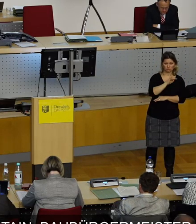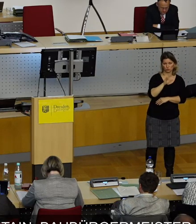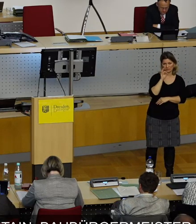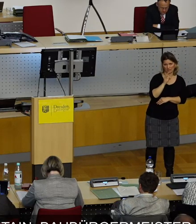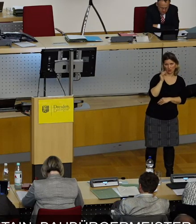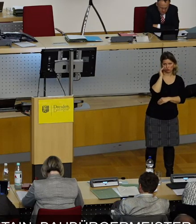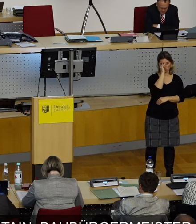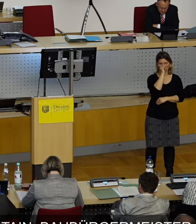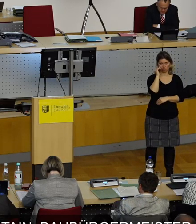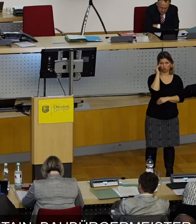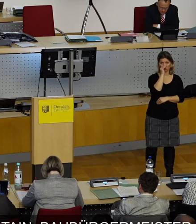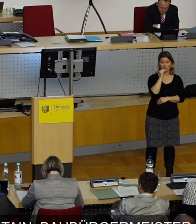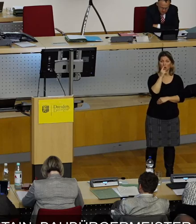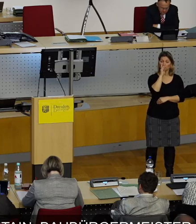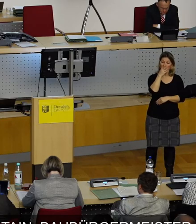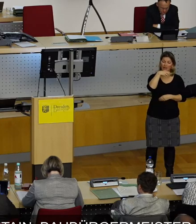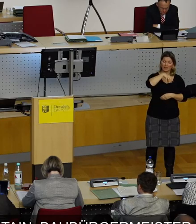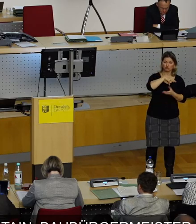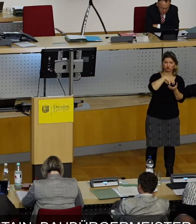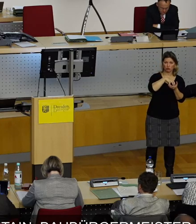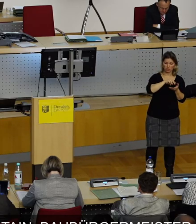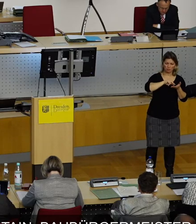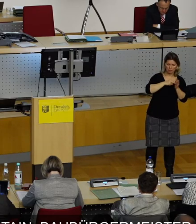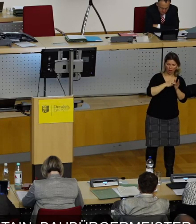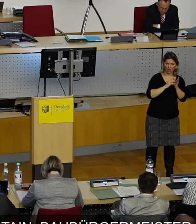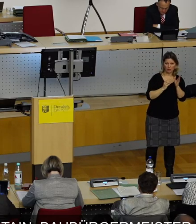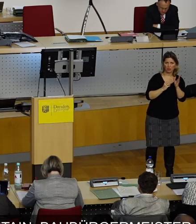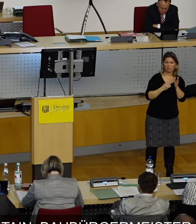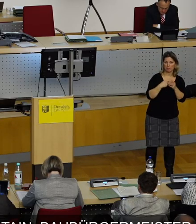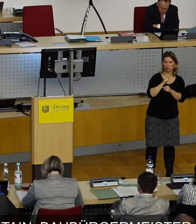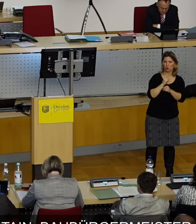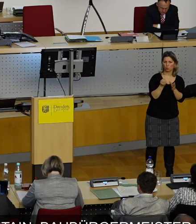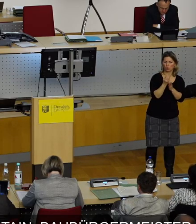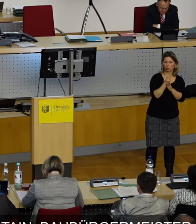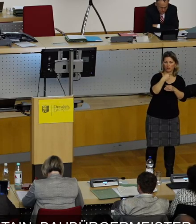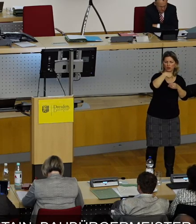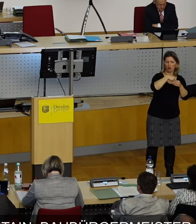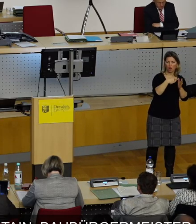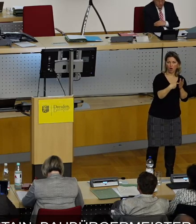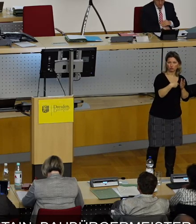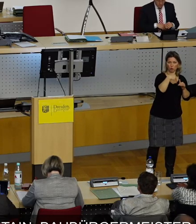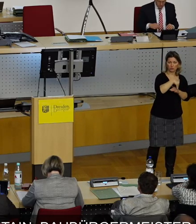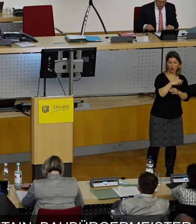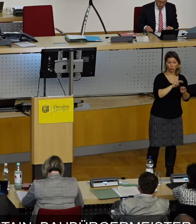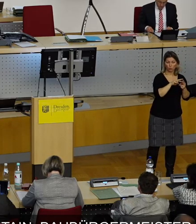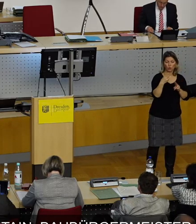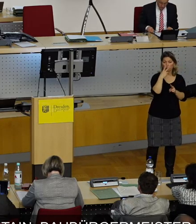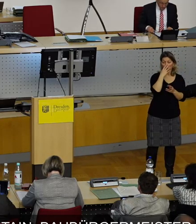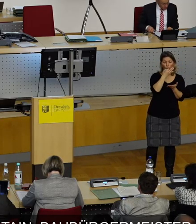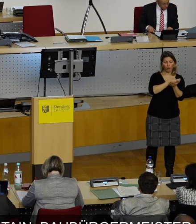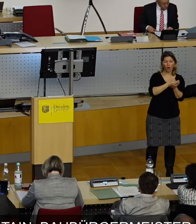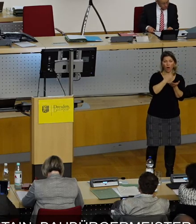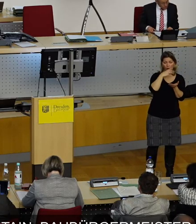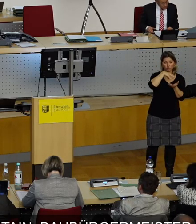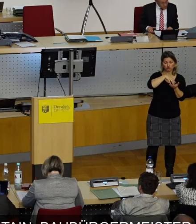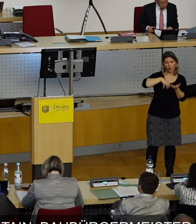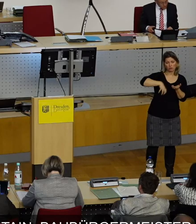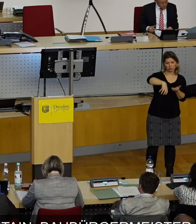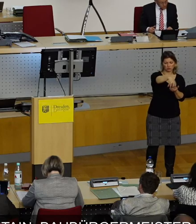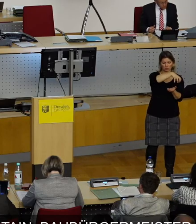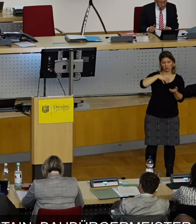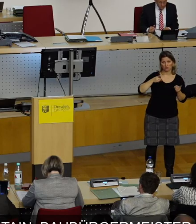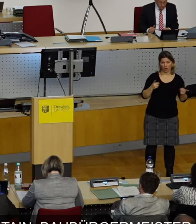auseinandersetzen, dass nicht nur das Planen im innerstädtischen Bereich einen baukulturellen Anspruch haben sollte, sondern auch im Rest der Stadt. Insofern hoffe ich,